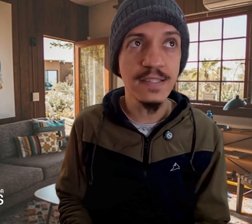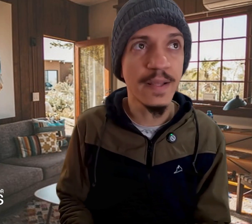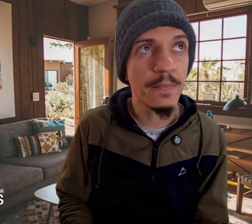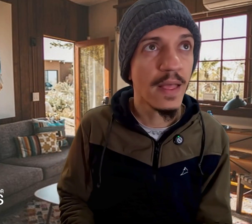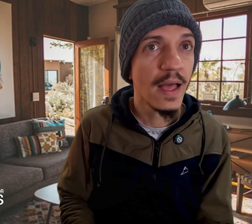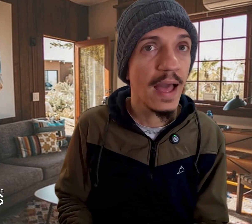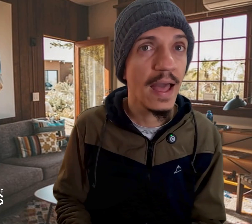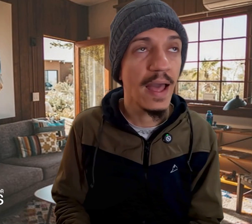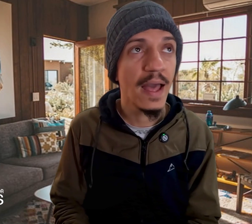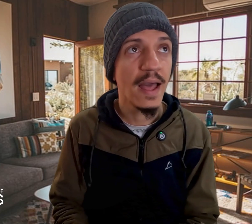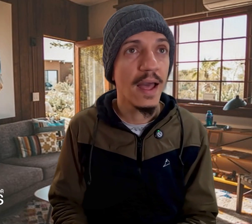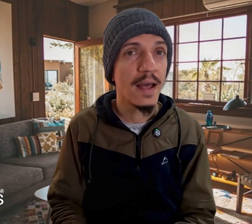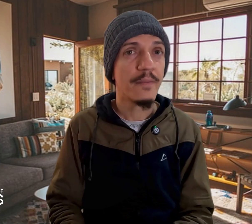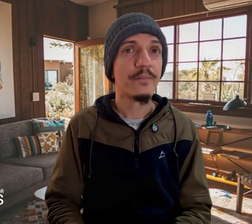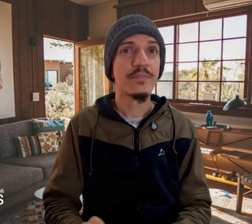assim,